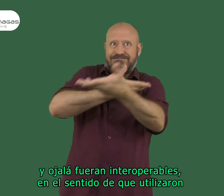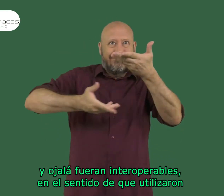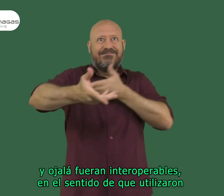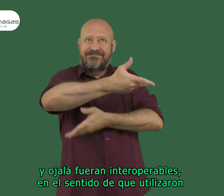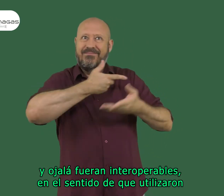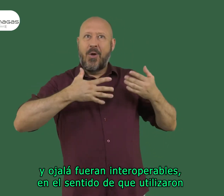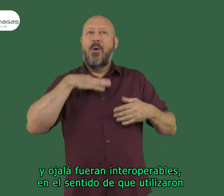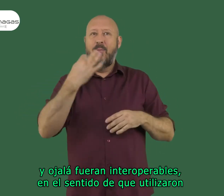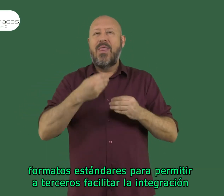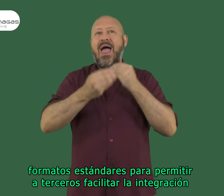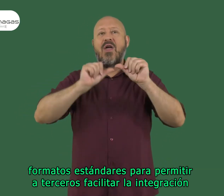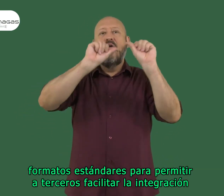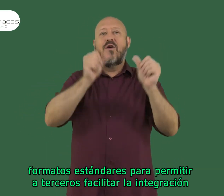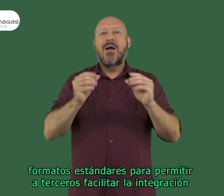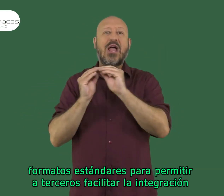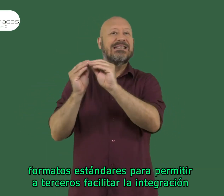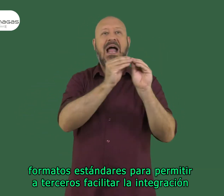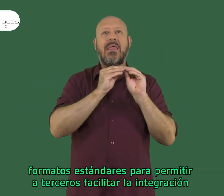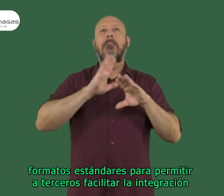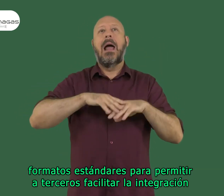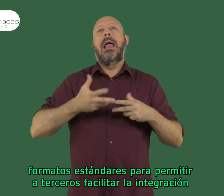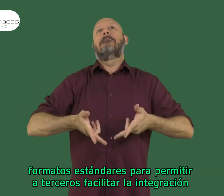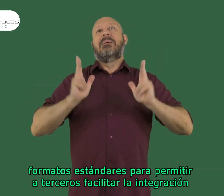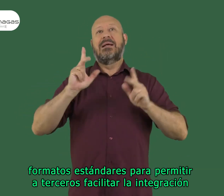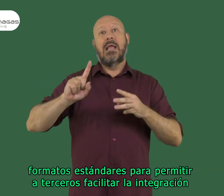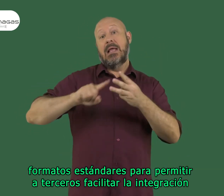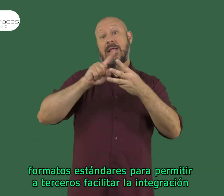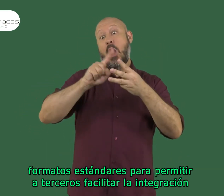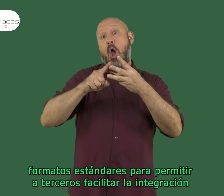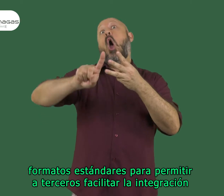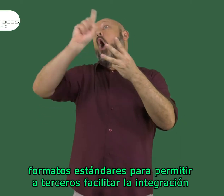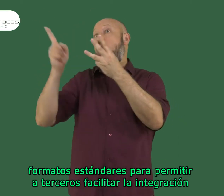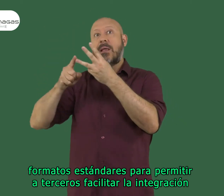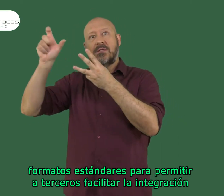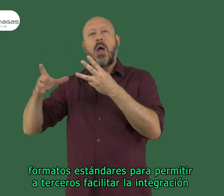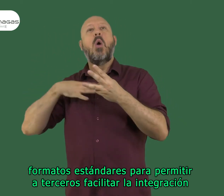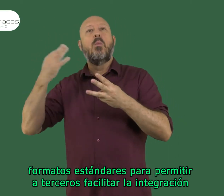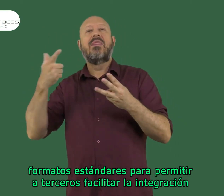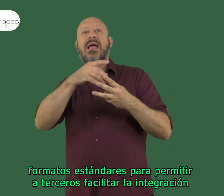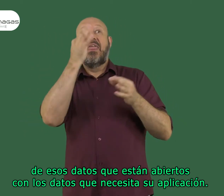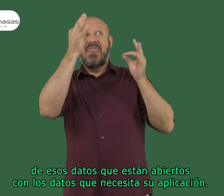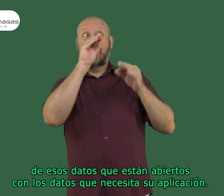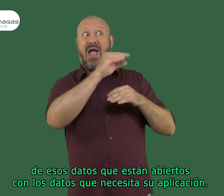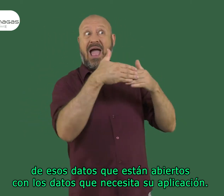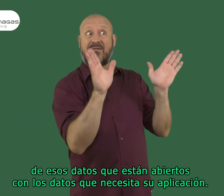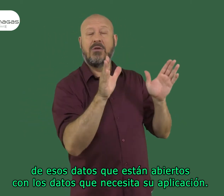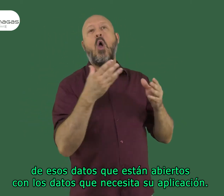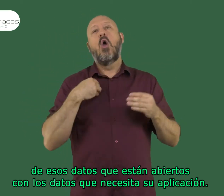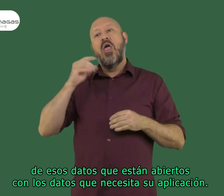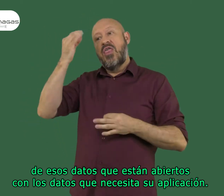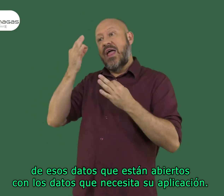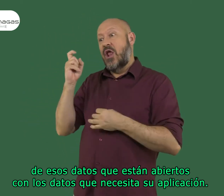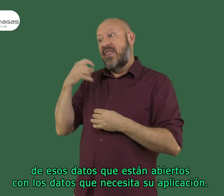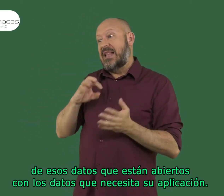de que utilizaran formatos estándares para permitir a terceros facilitar la integración de esos datos que están abiertos con los